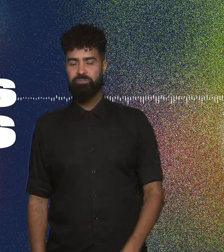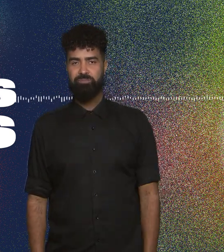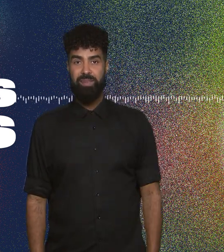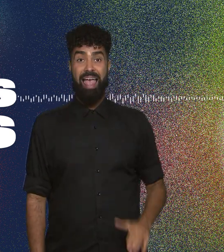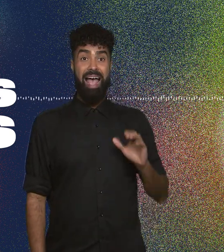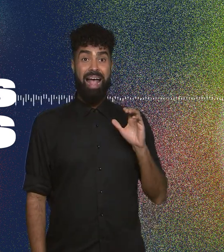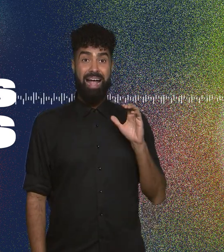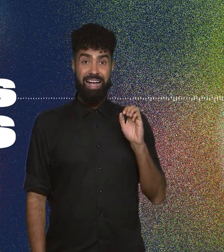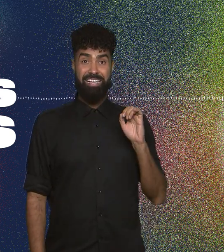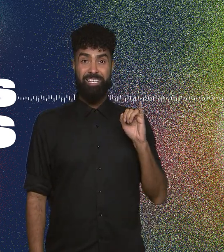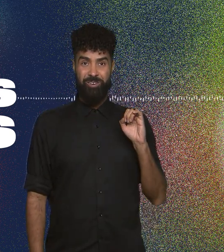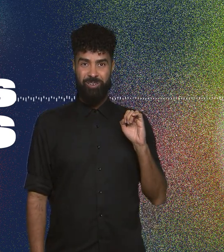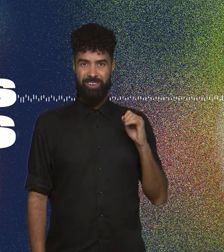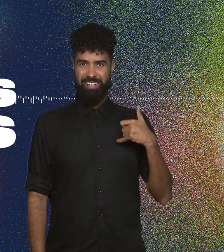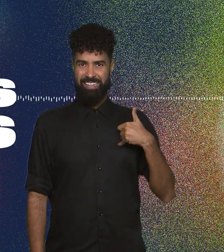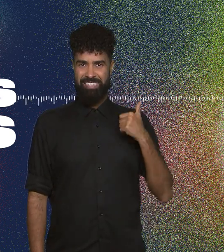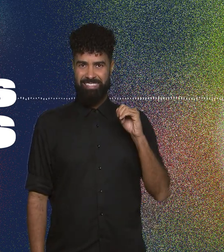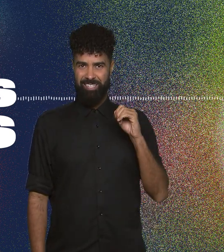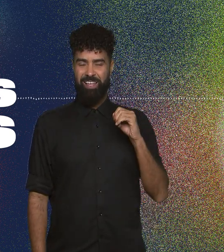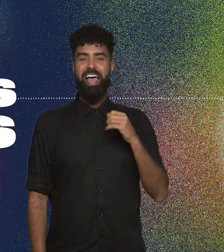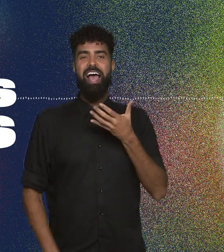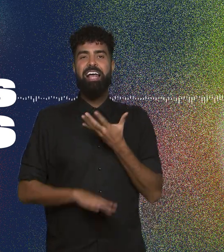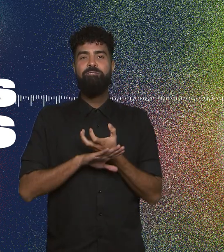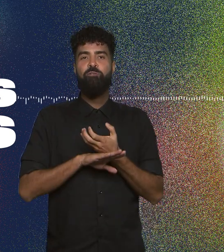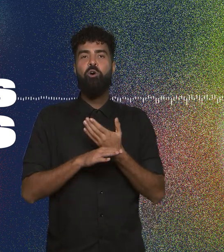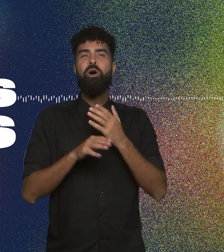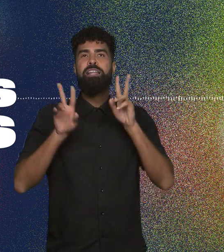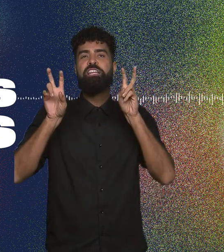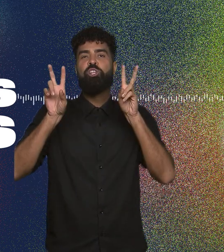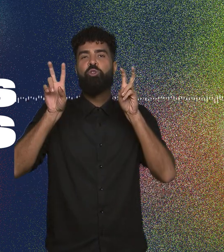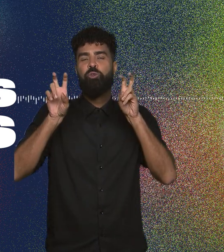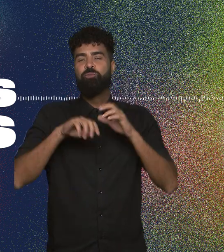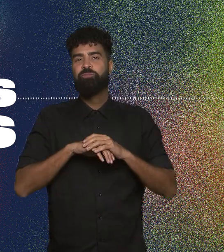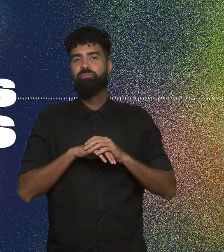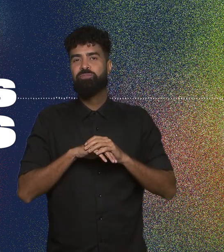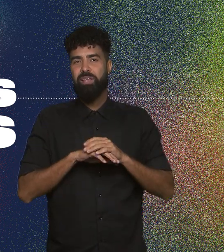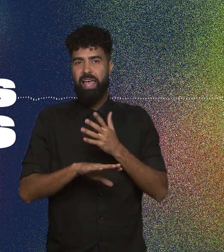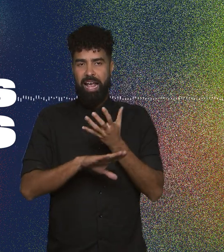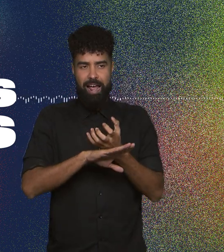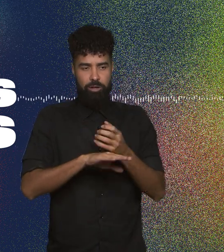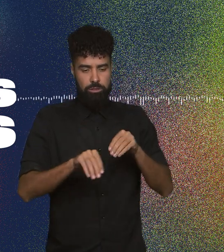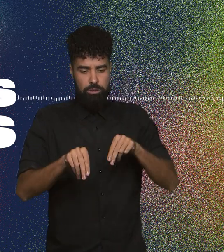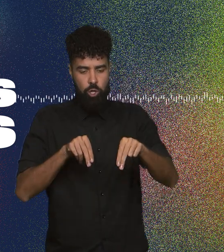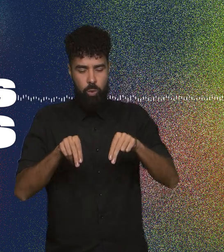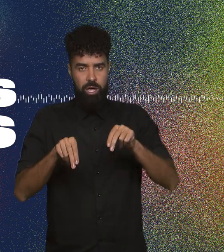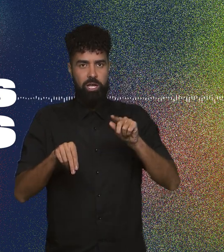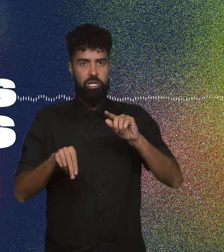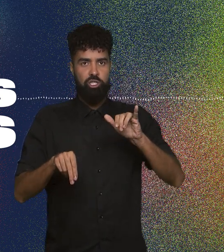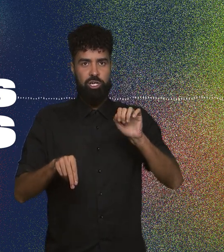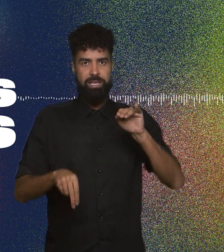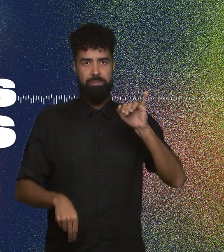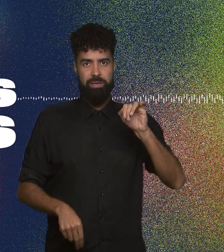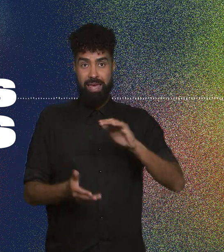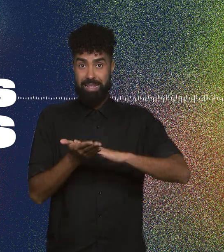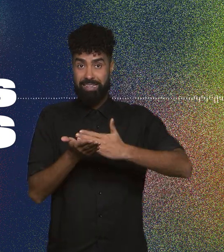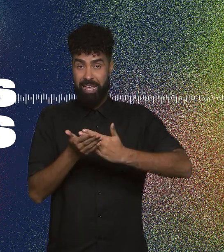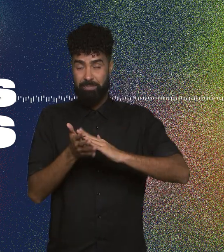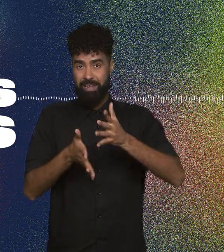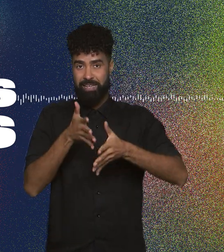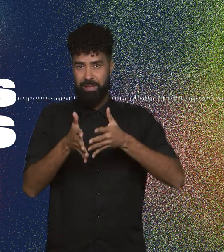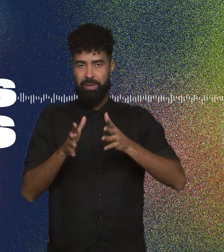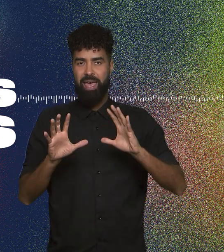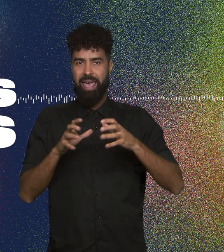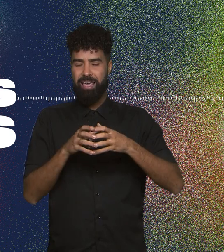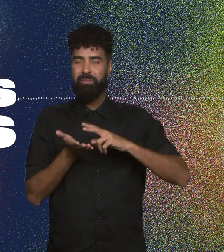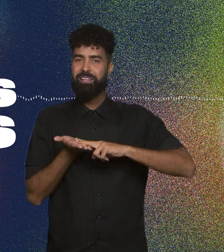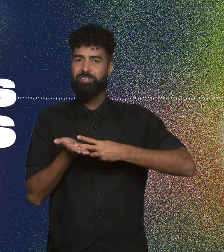Oliveira, de 10 anos, gravou o título dos episódios. Gravação de Jaime Batista. Interpretação em Libras, da equipe de